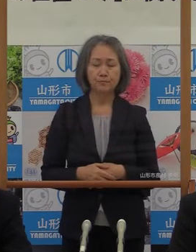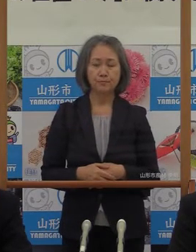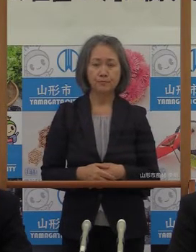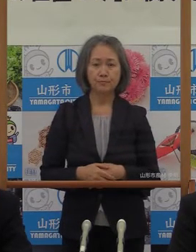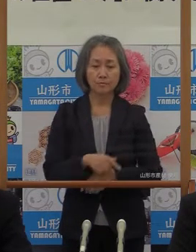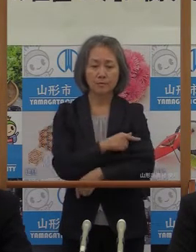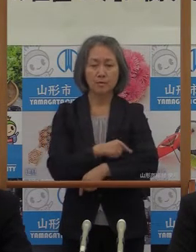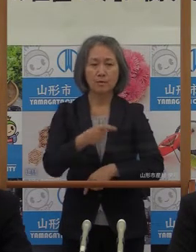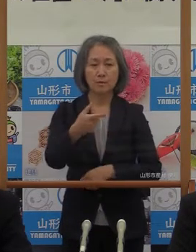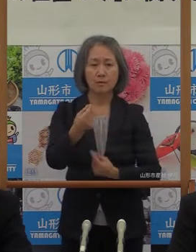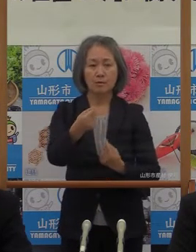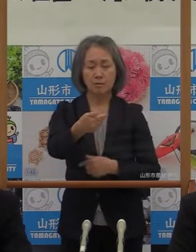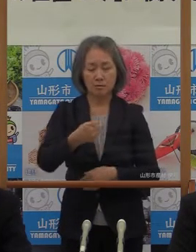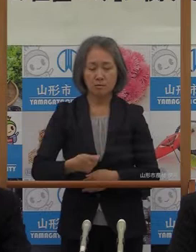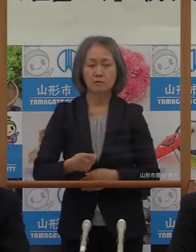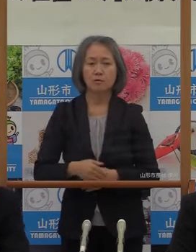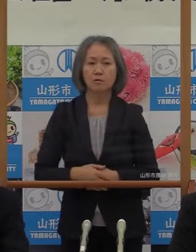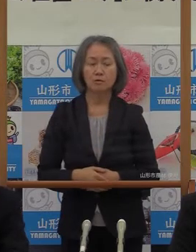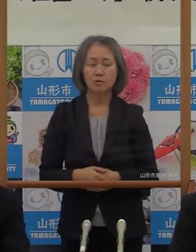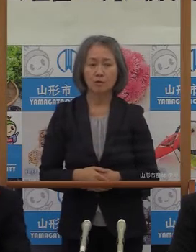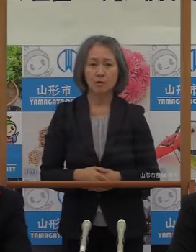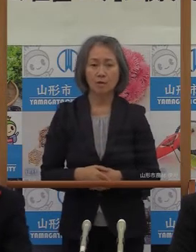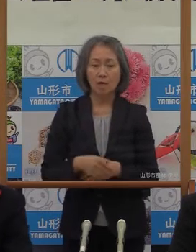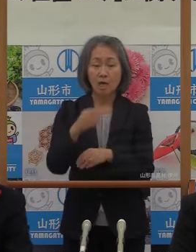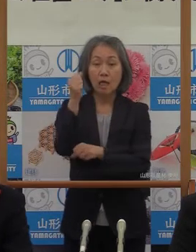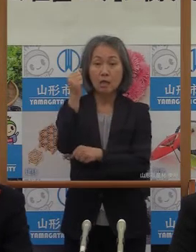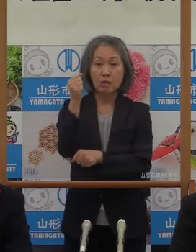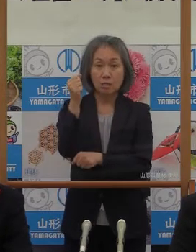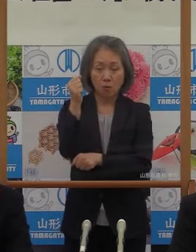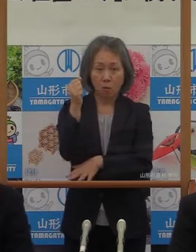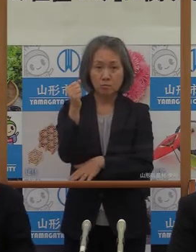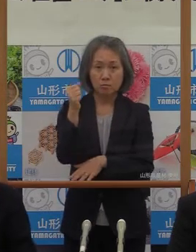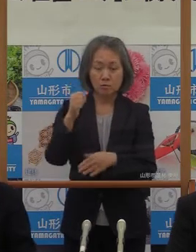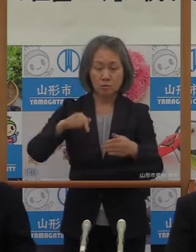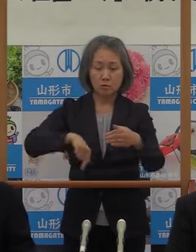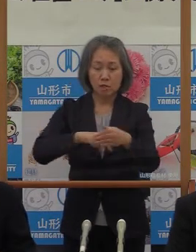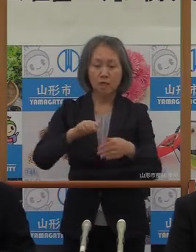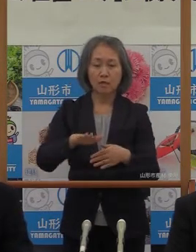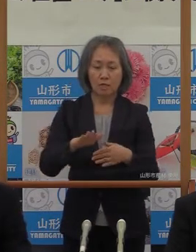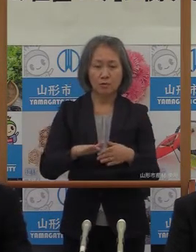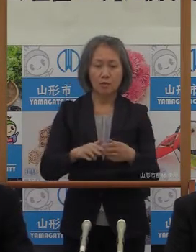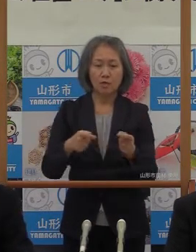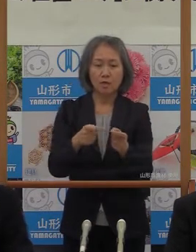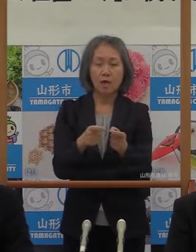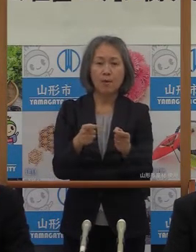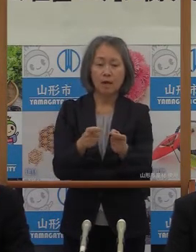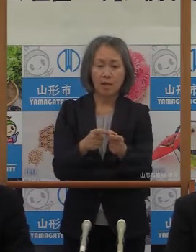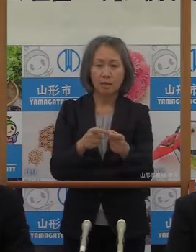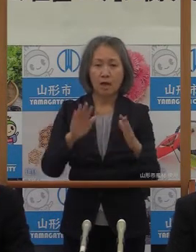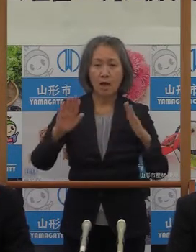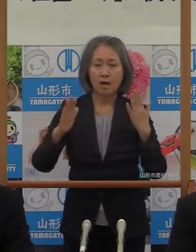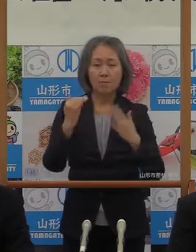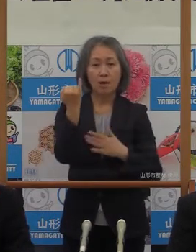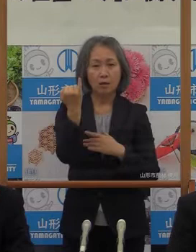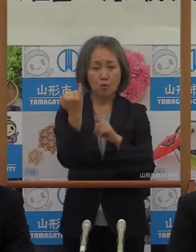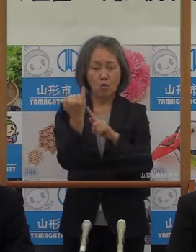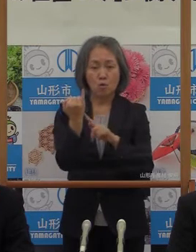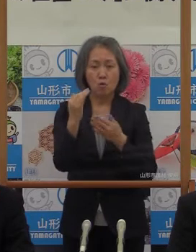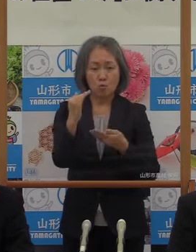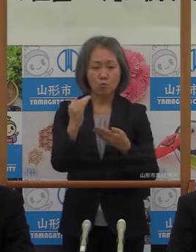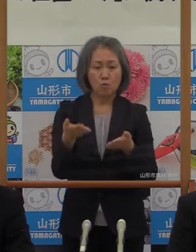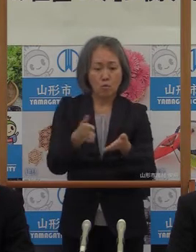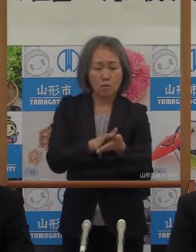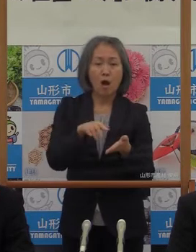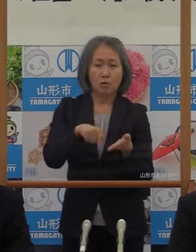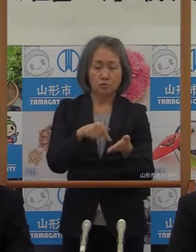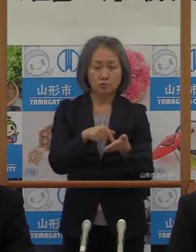その基本コンセプトの中にあるその山形舞子の文言も出てくるんですけども、やはりそのサウンディ